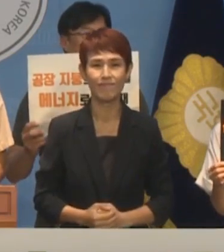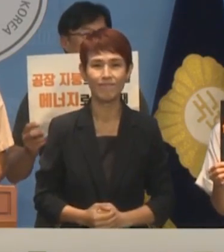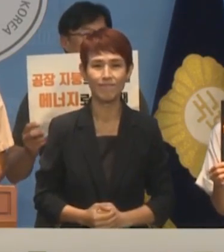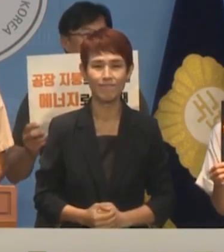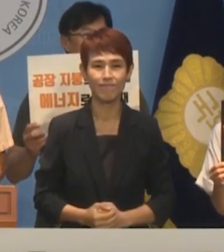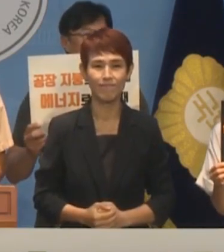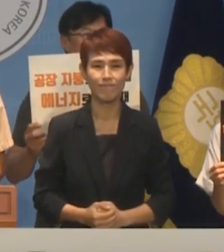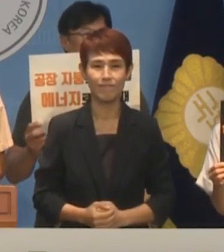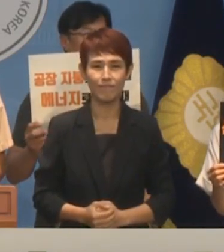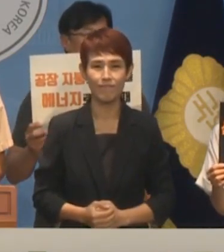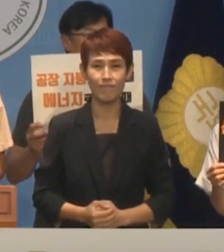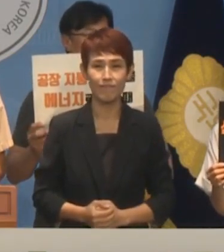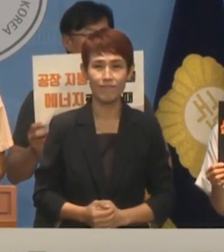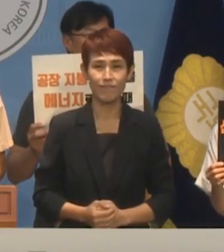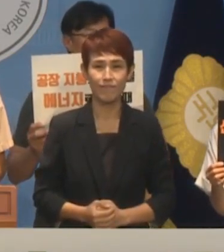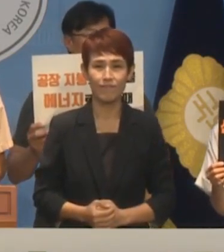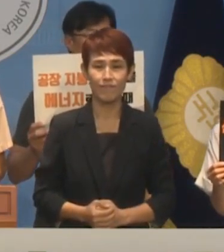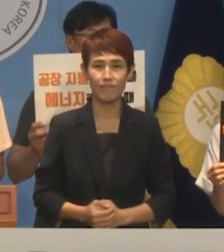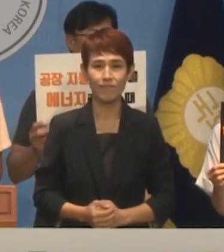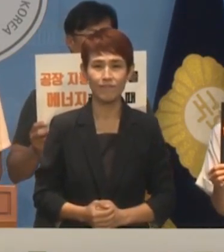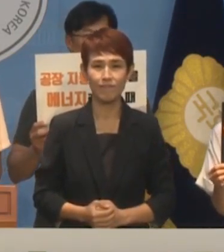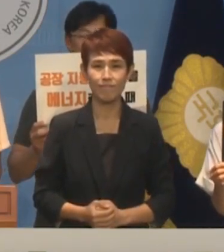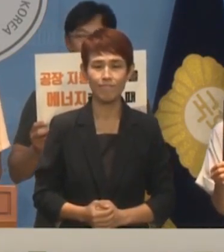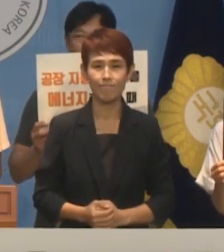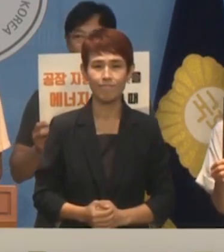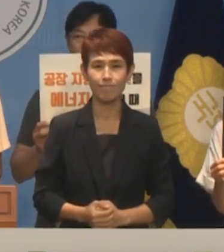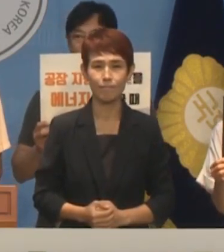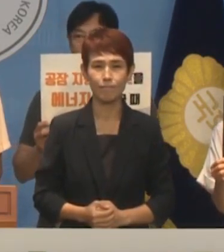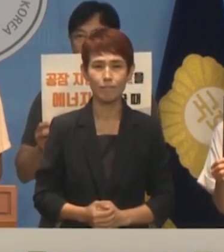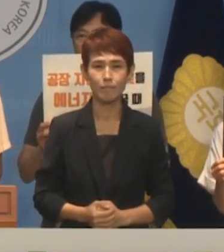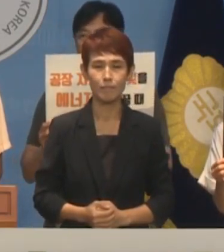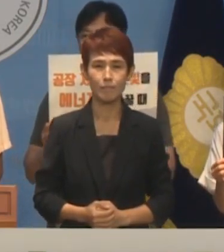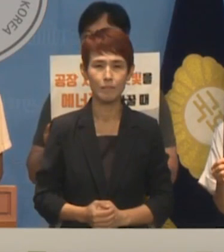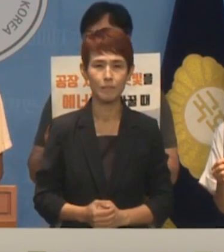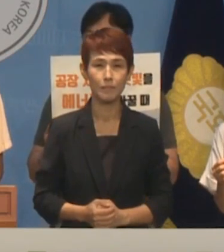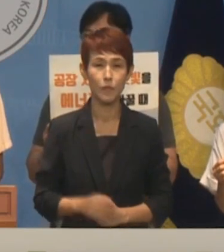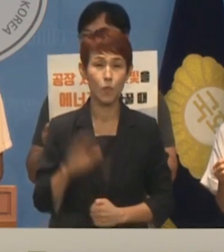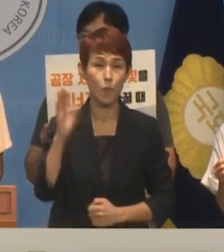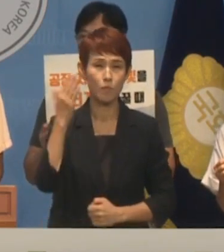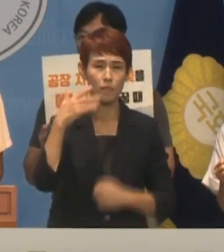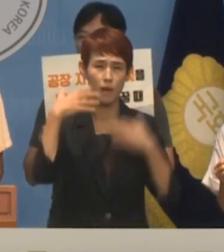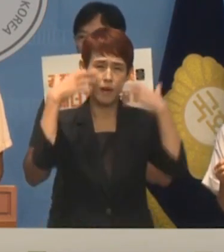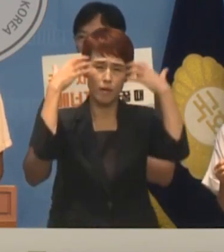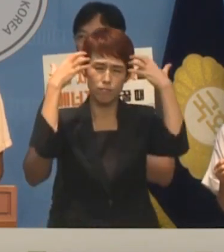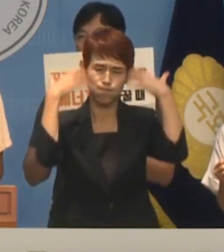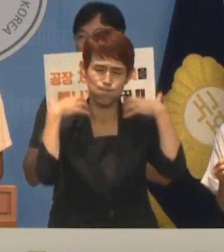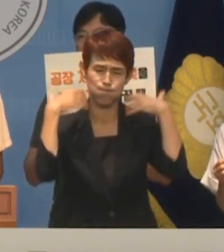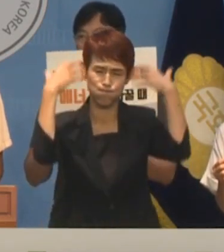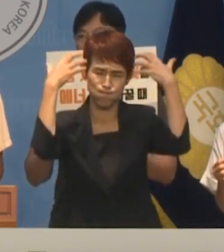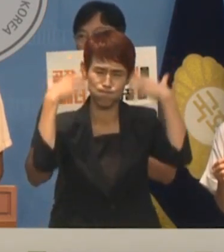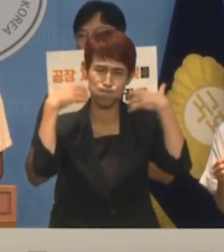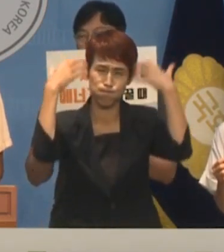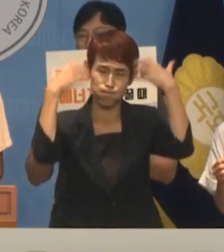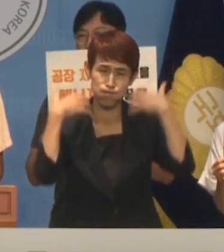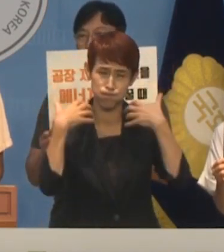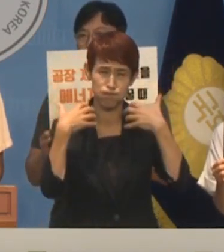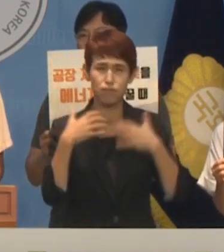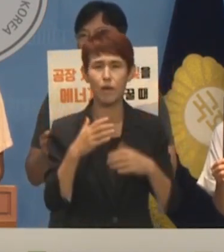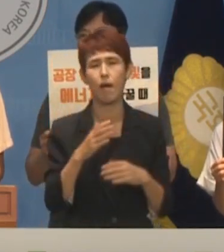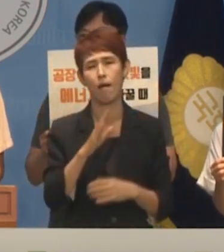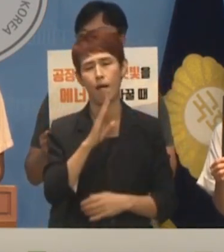네, 오늘을 비롯해서 계속 며칠 동안 뜨거운 폭염과 열대야가 계속되고 있습니다. 우리가